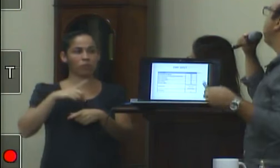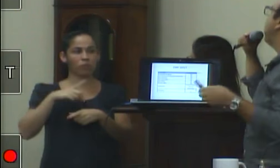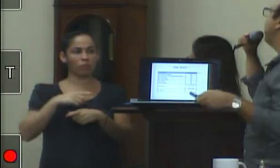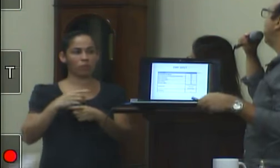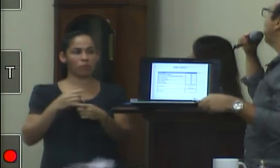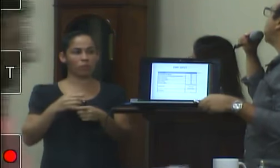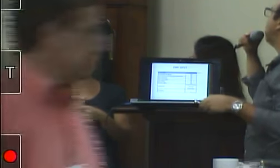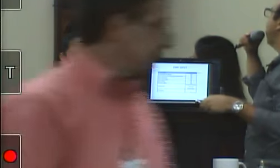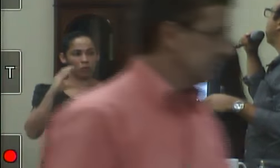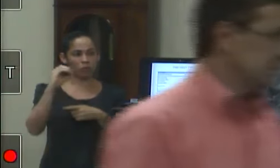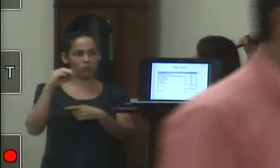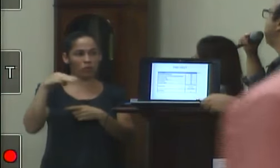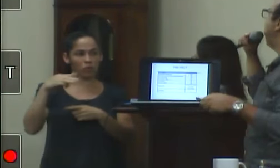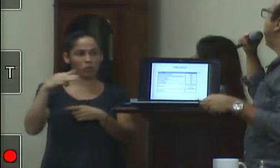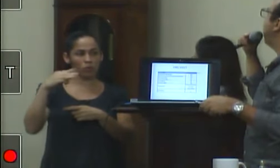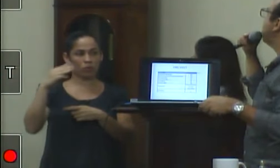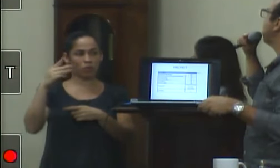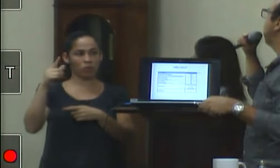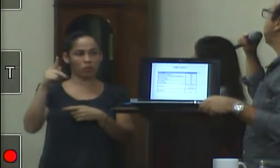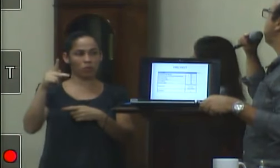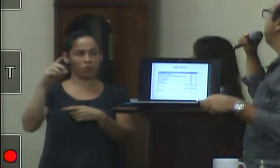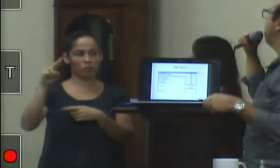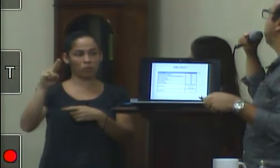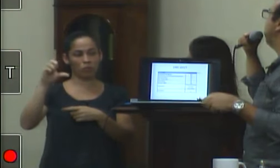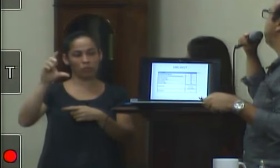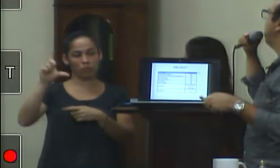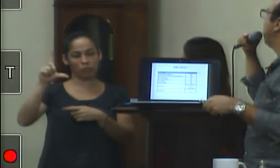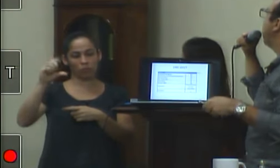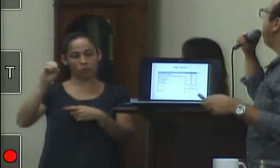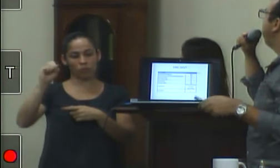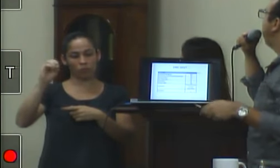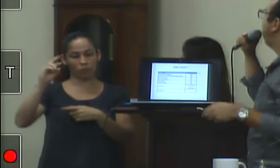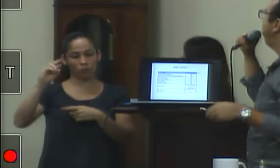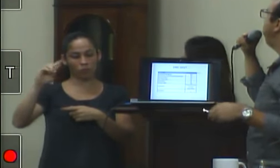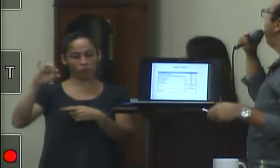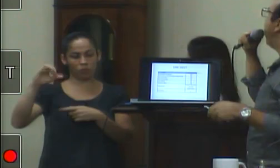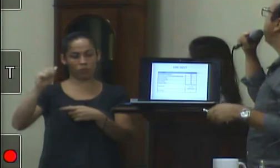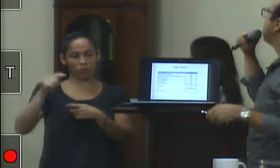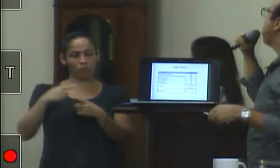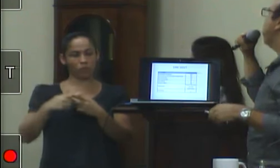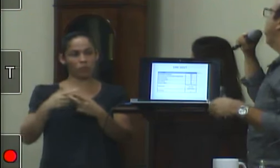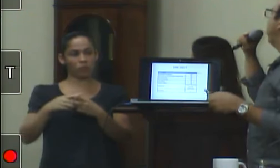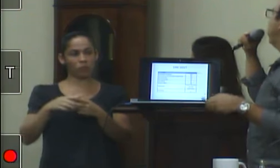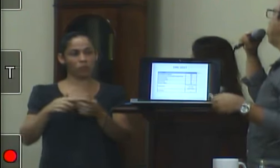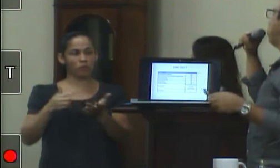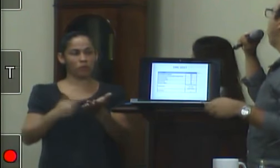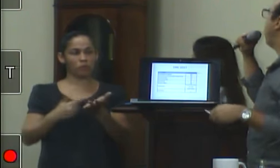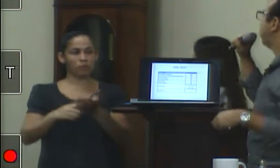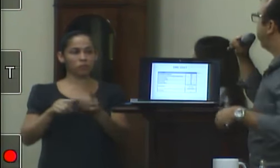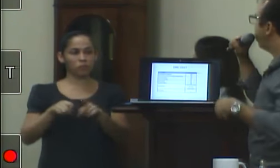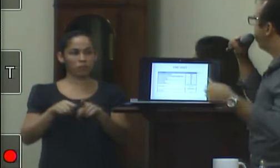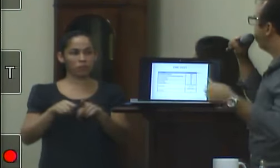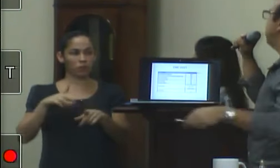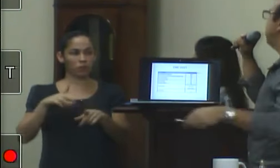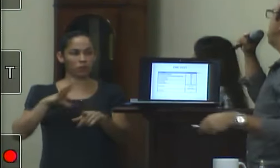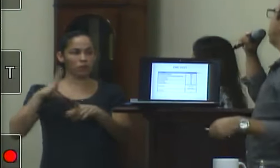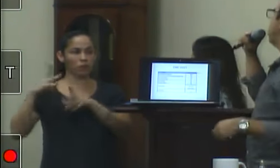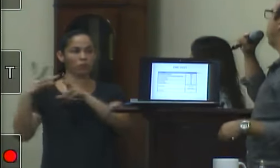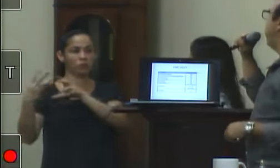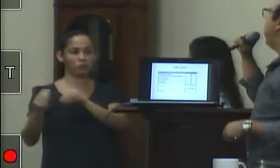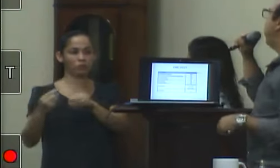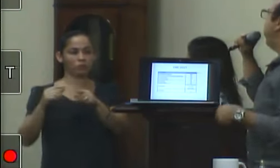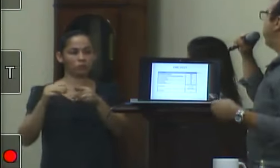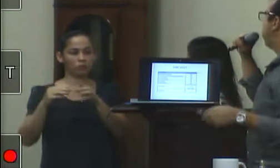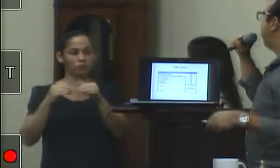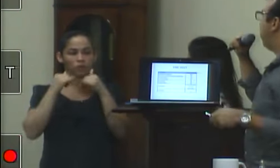compulsórias, todas elas foram encerradas, sendo que 165 foram confirmadas. Todos os lotes que têm que ser transmitidos,